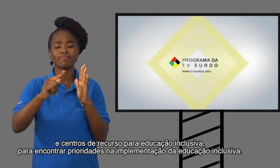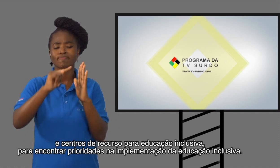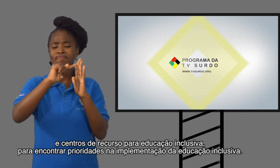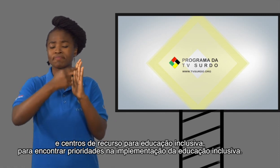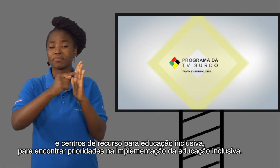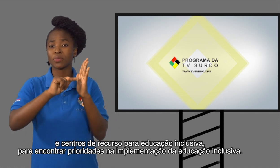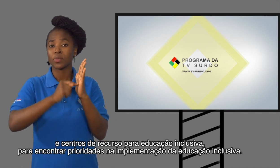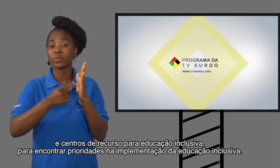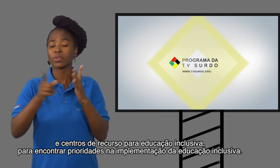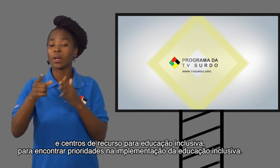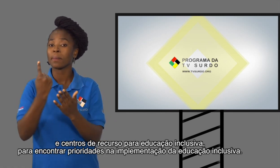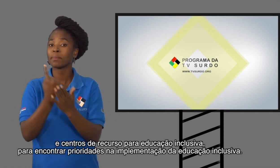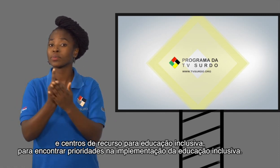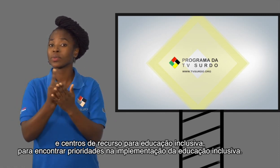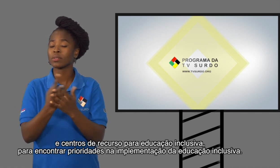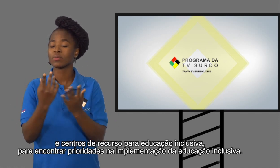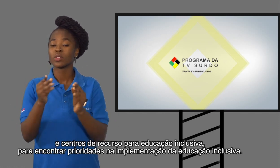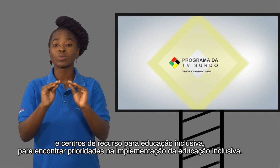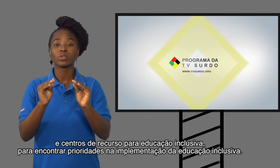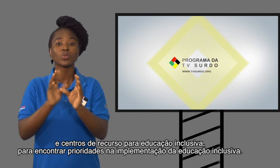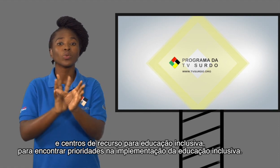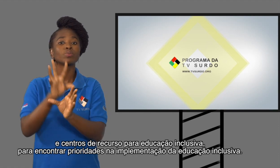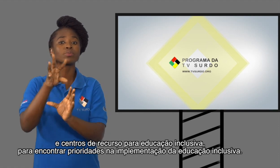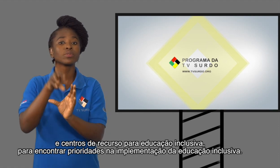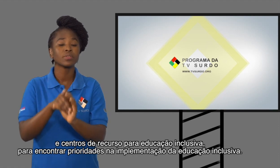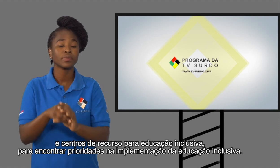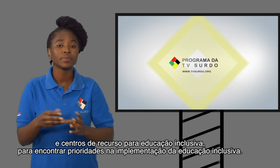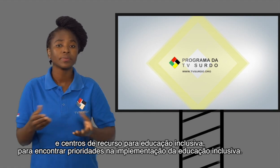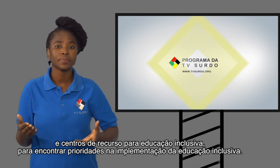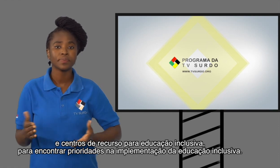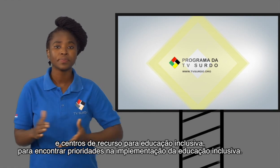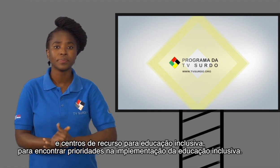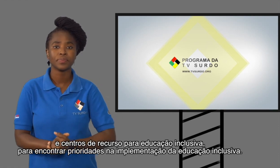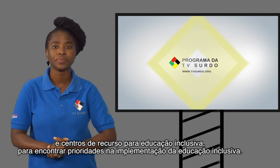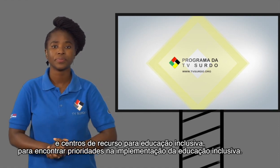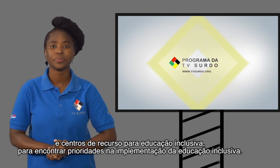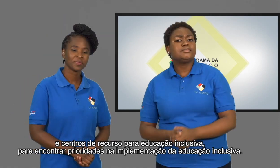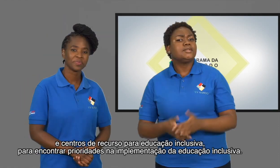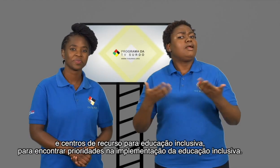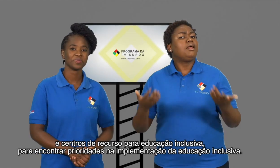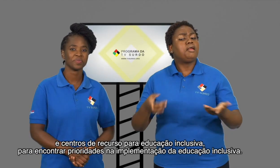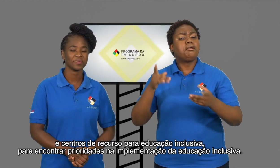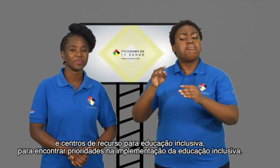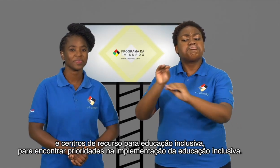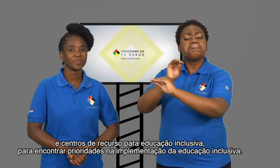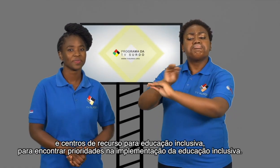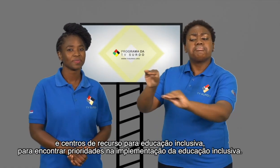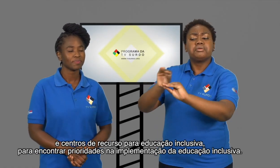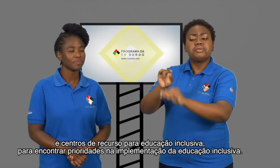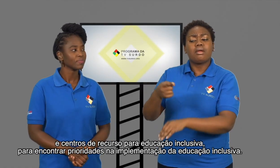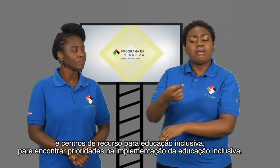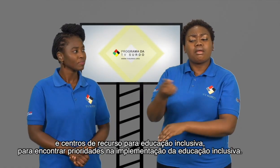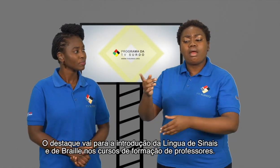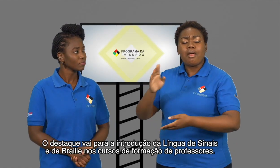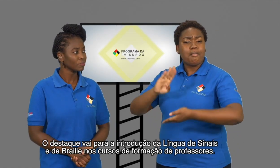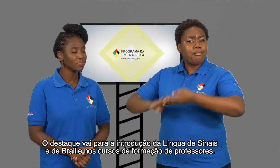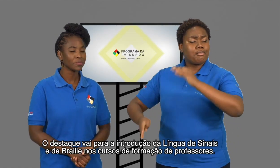Educação Inclusiva reuniram-se para encontrar prioridades na implementação da educação